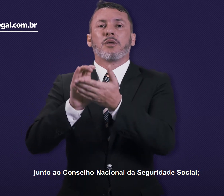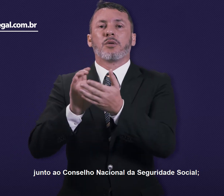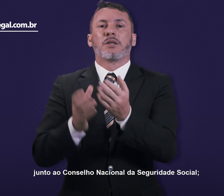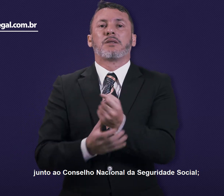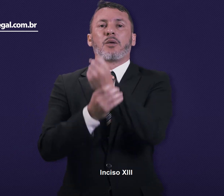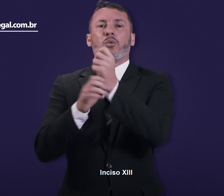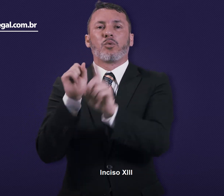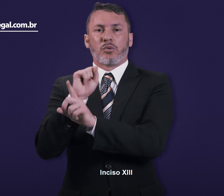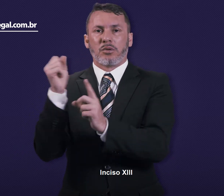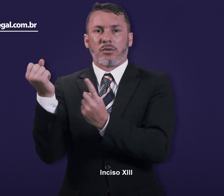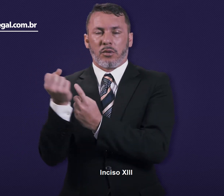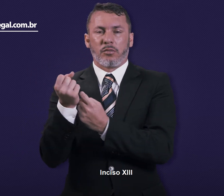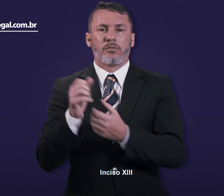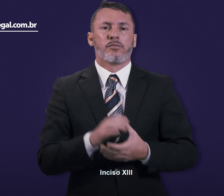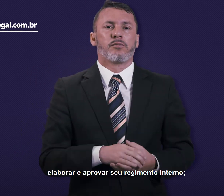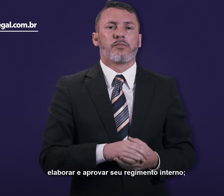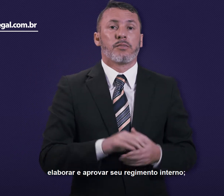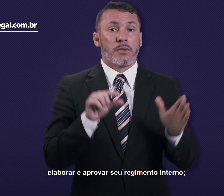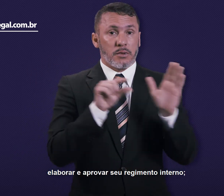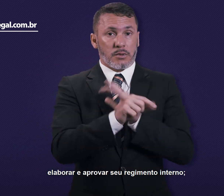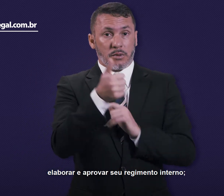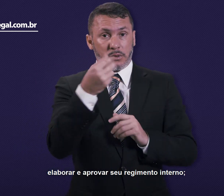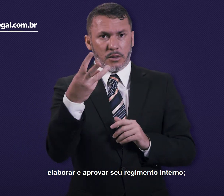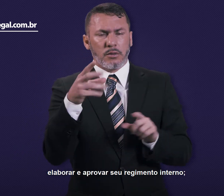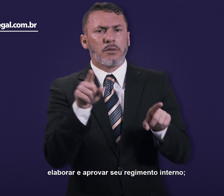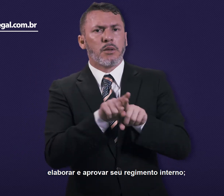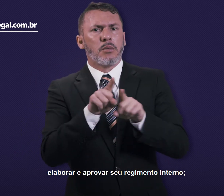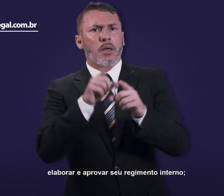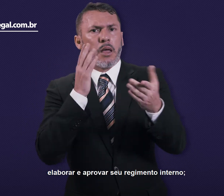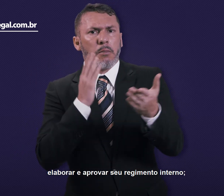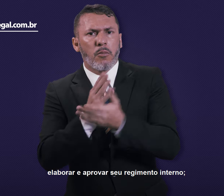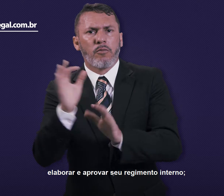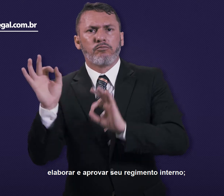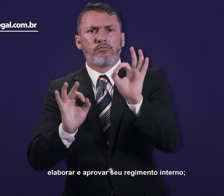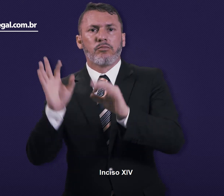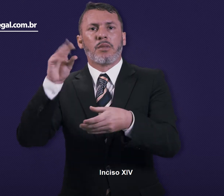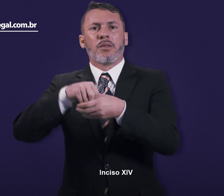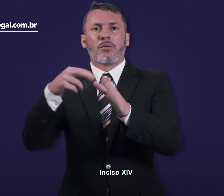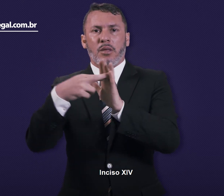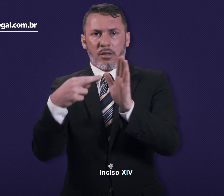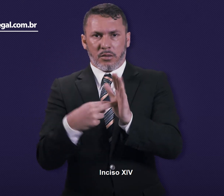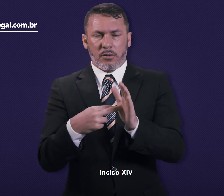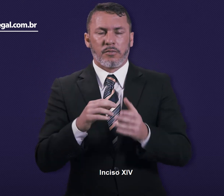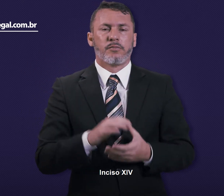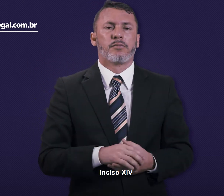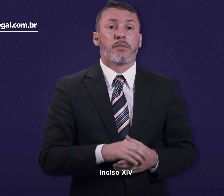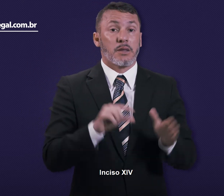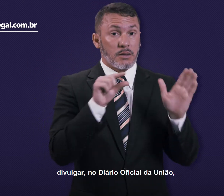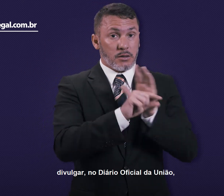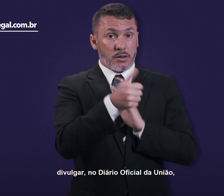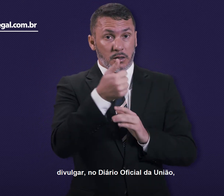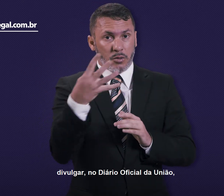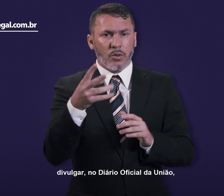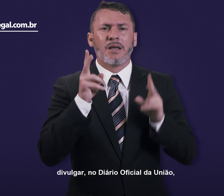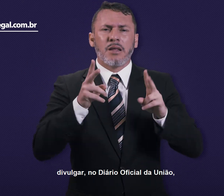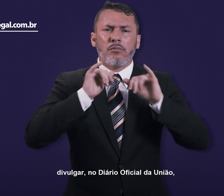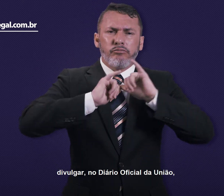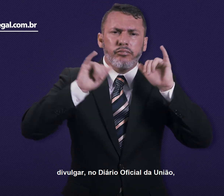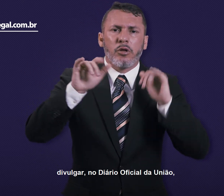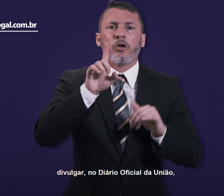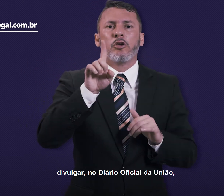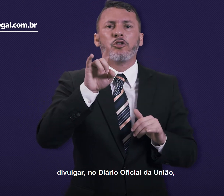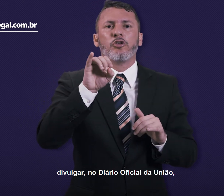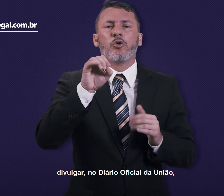Seguridade Social. Inciso 13. Elaborar e aprovar seu regimento interno. Inciso 14. Divulgar no